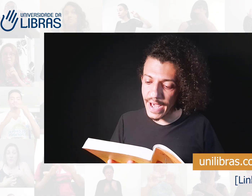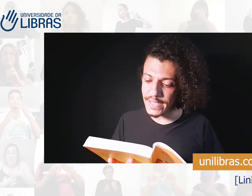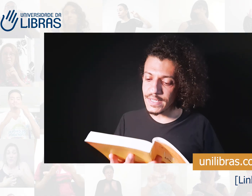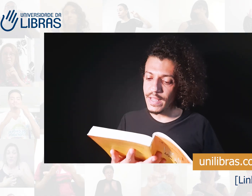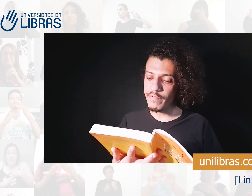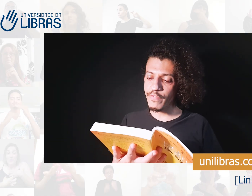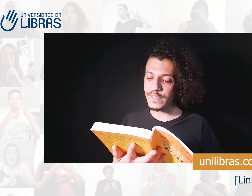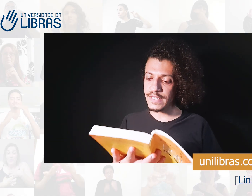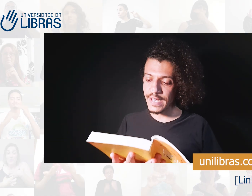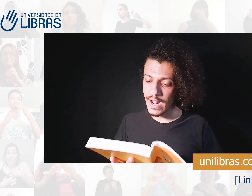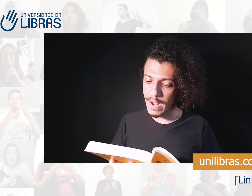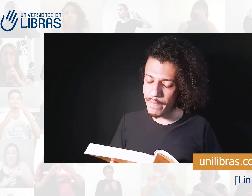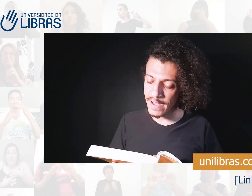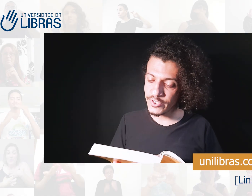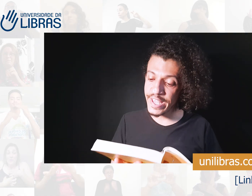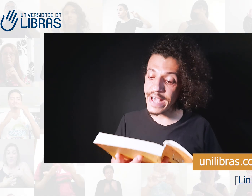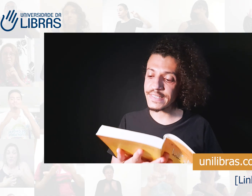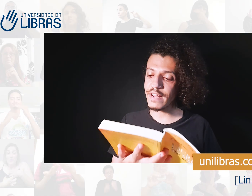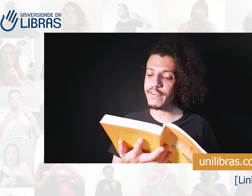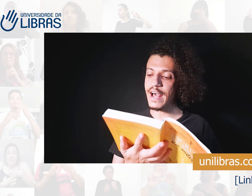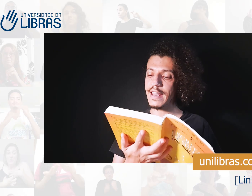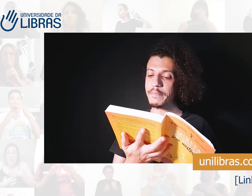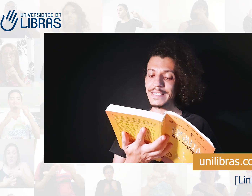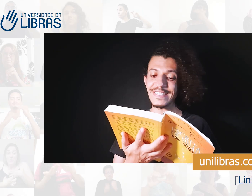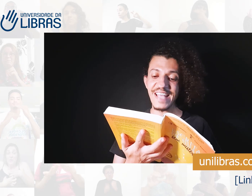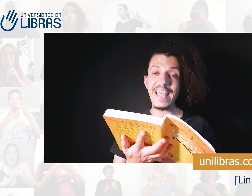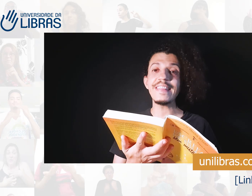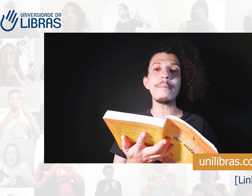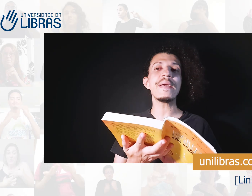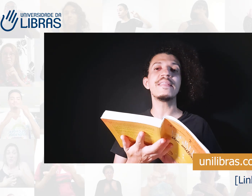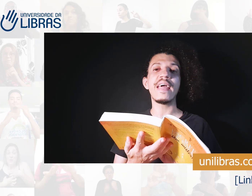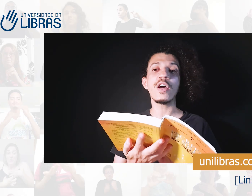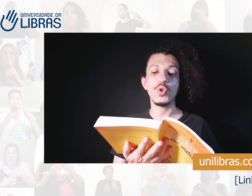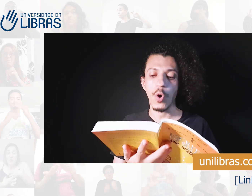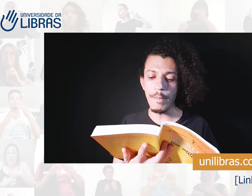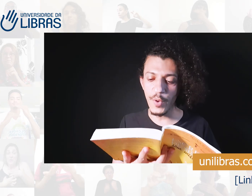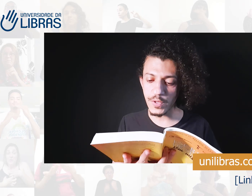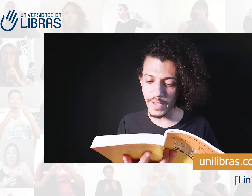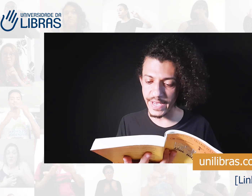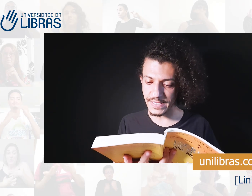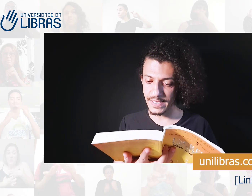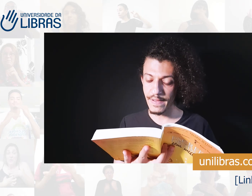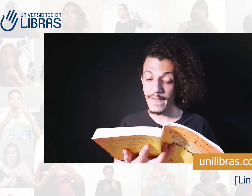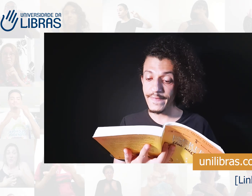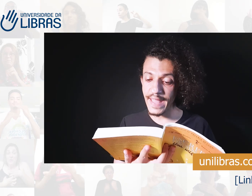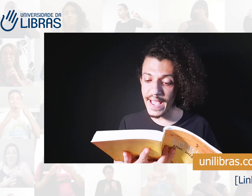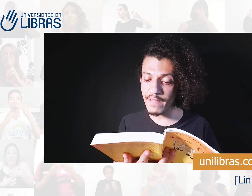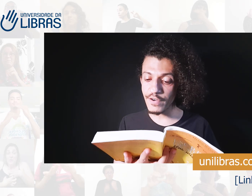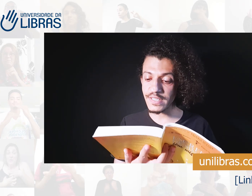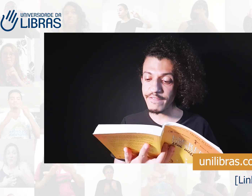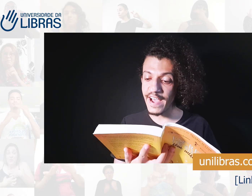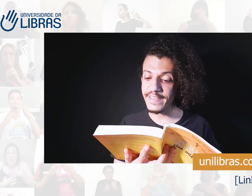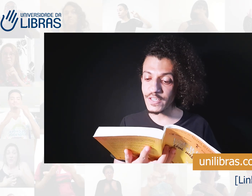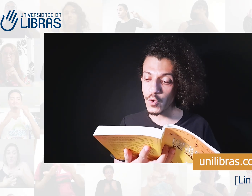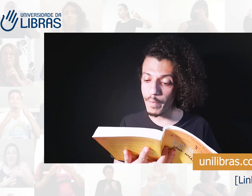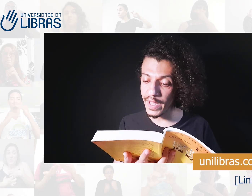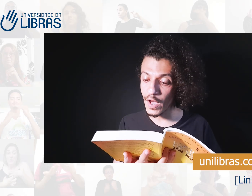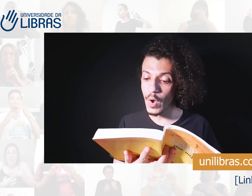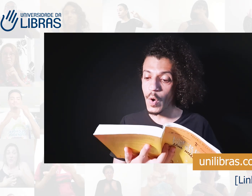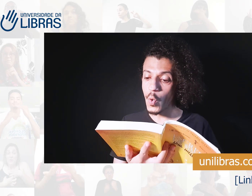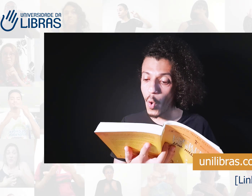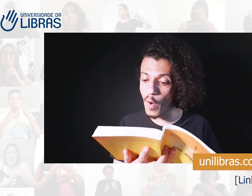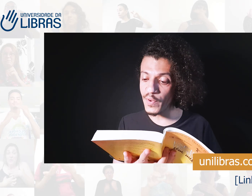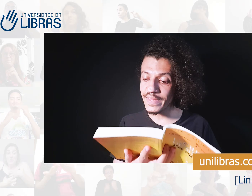Ao estudar esse livro, você será capaz de escrever a Libras sem depender do português. Nele você vai